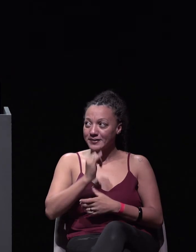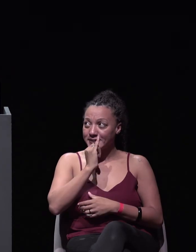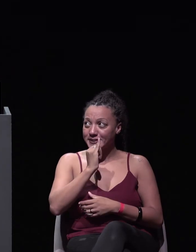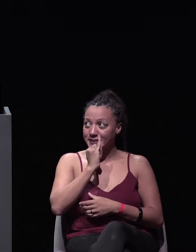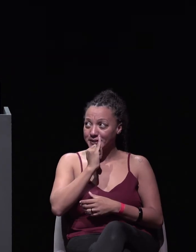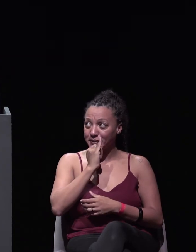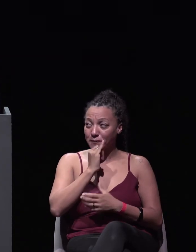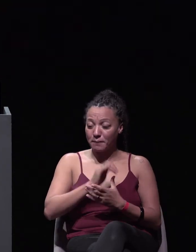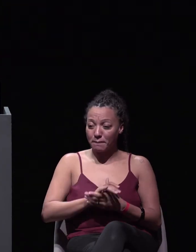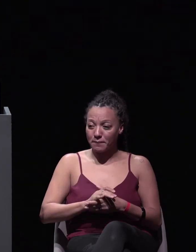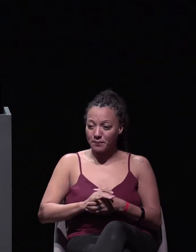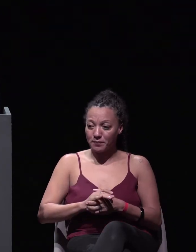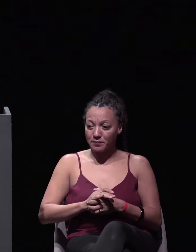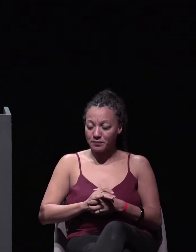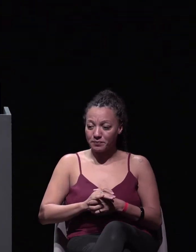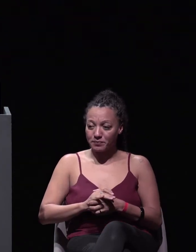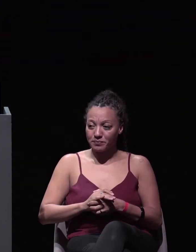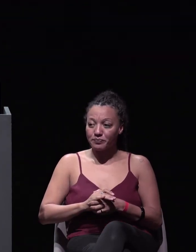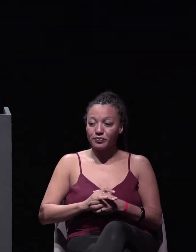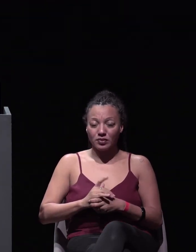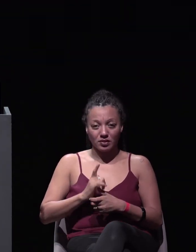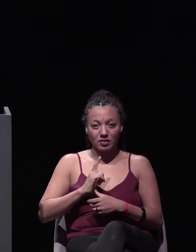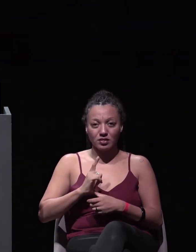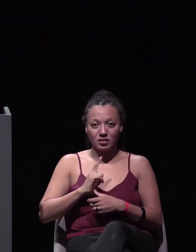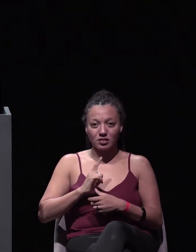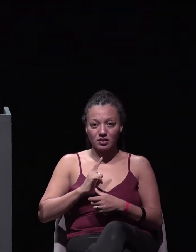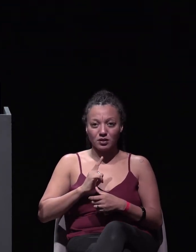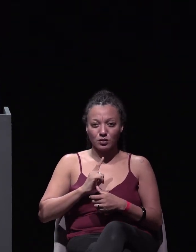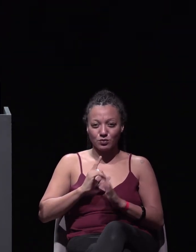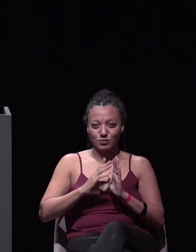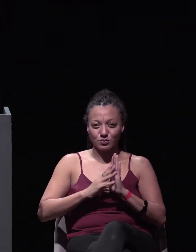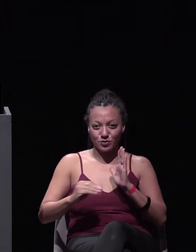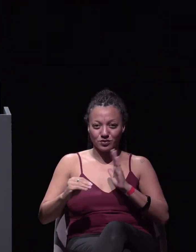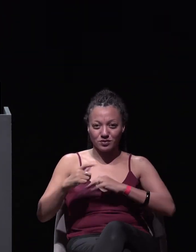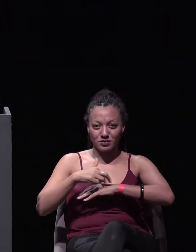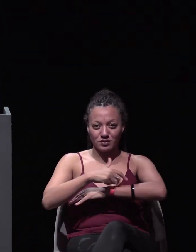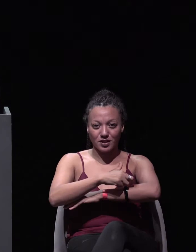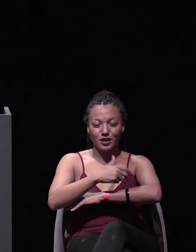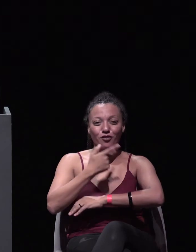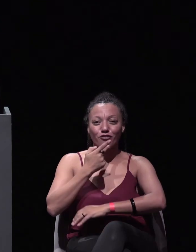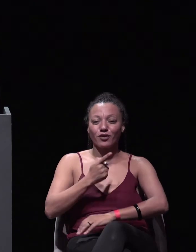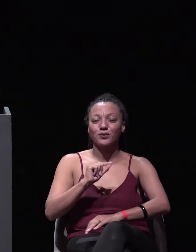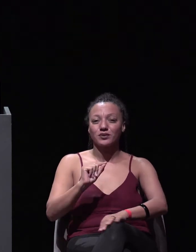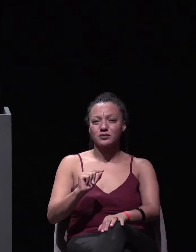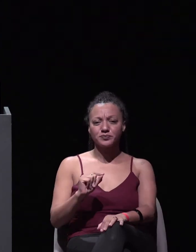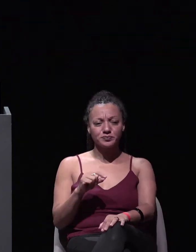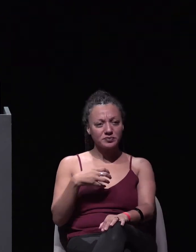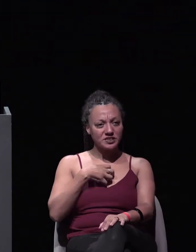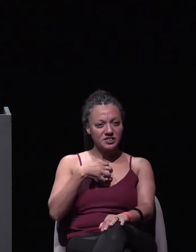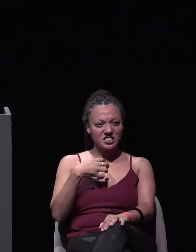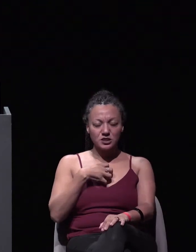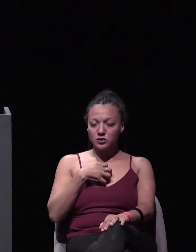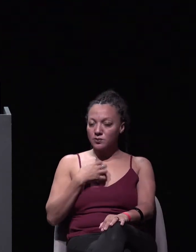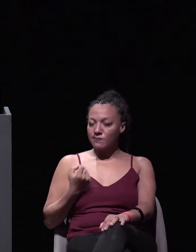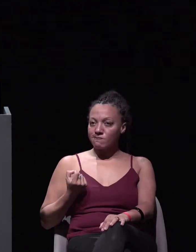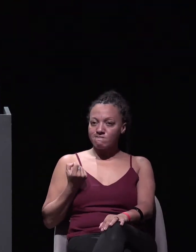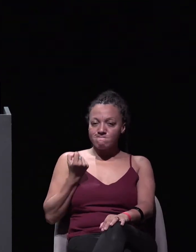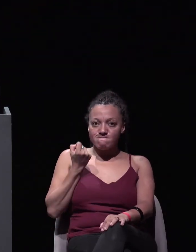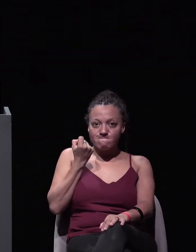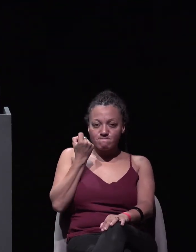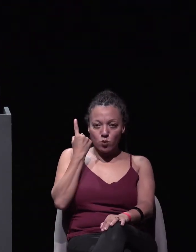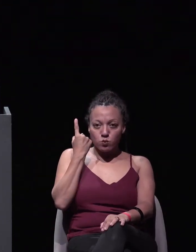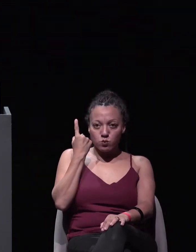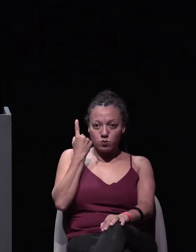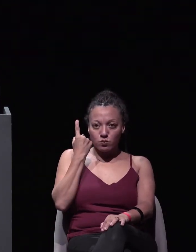exemplo, um dos modelos que é retratado pelo Mapplethorpe vai dizer: eu me senti uma aberração,